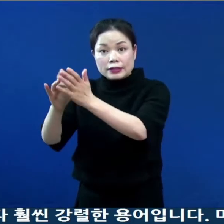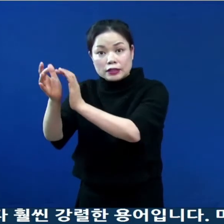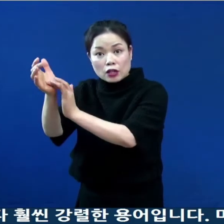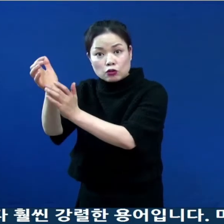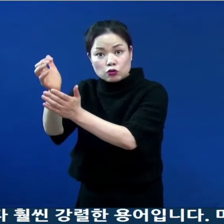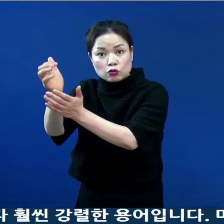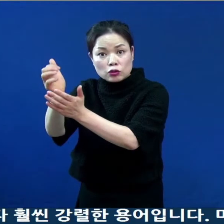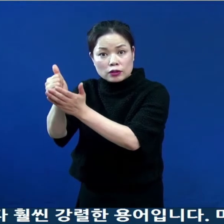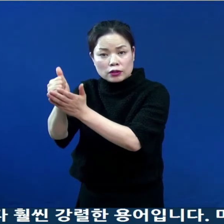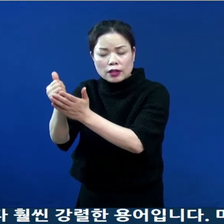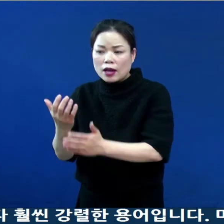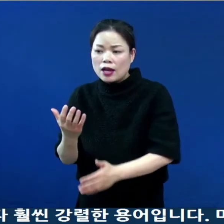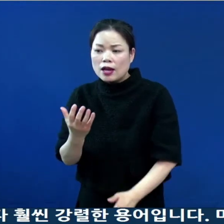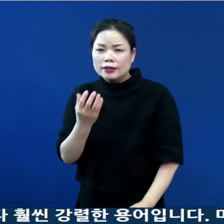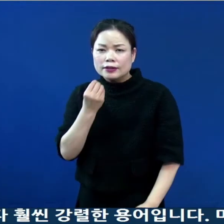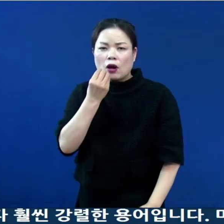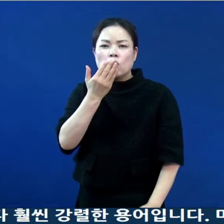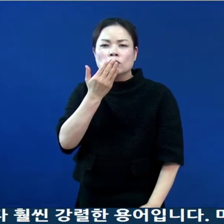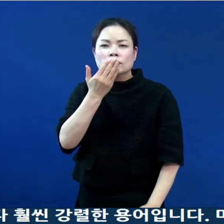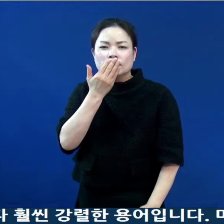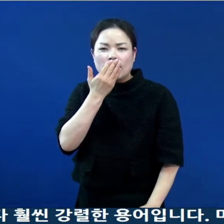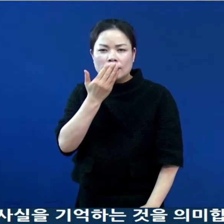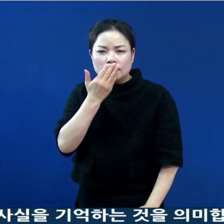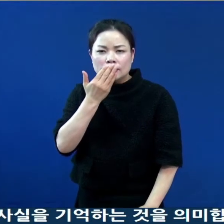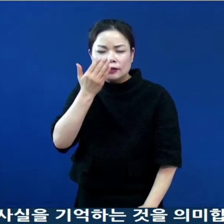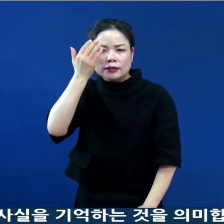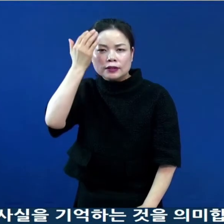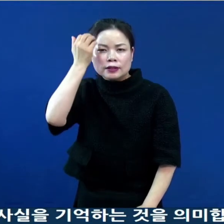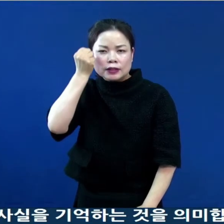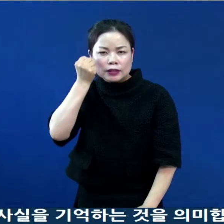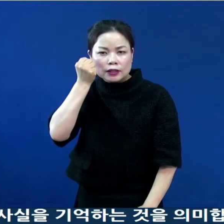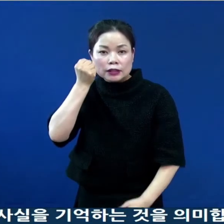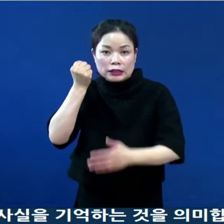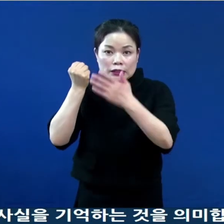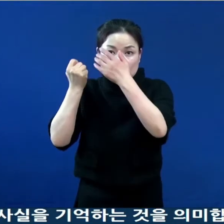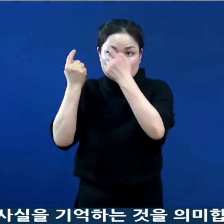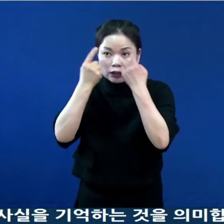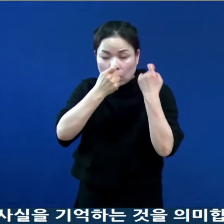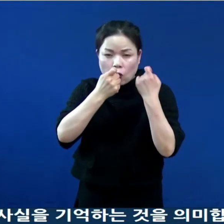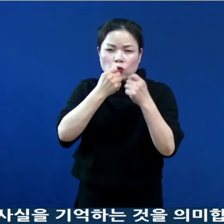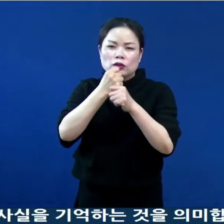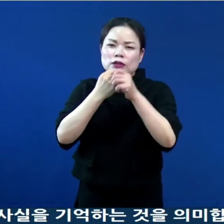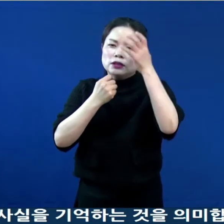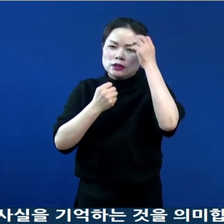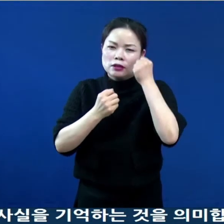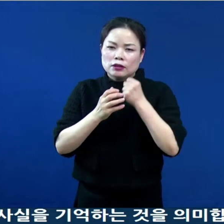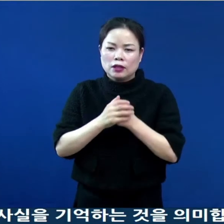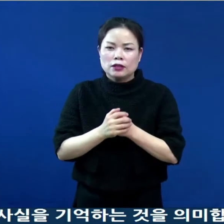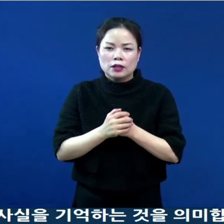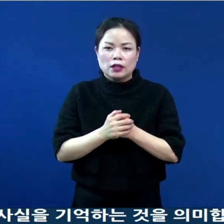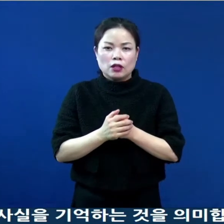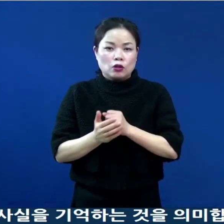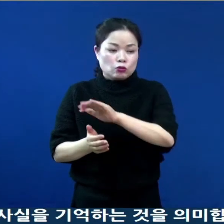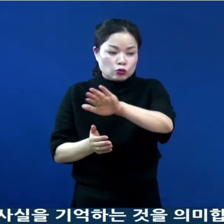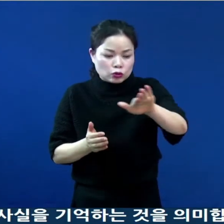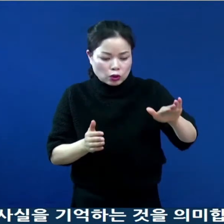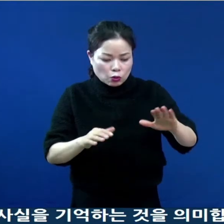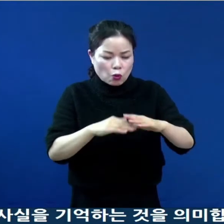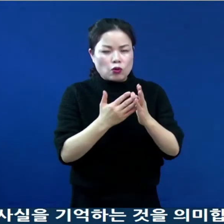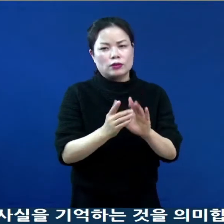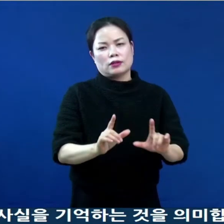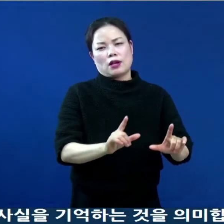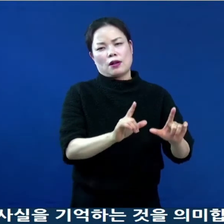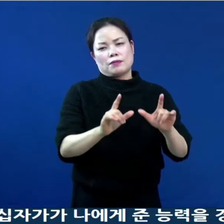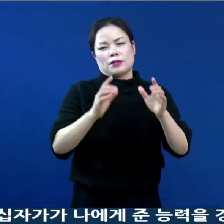예수님의 성찬을 기념할 때 예수님이 행하시는 일을 머릿속에서 기억하는 것이 아니라 우리의 온